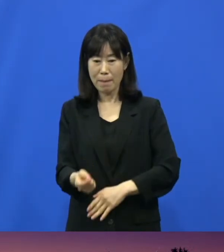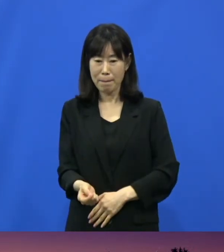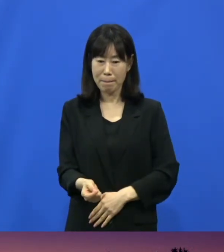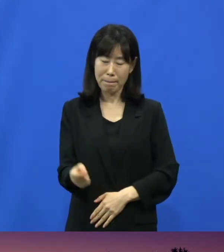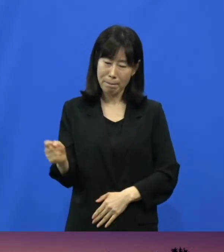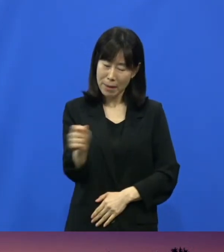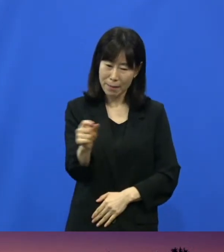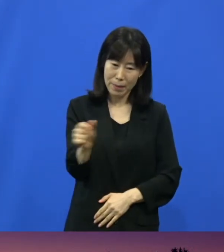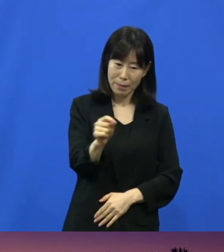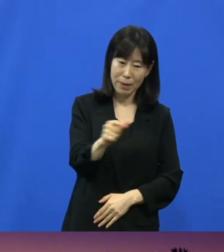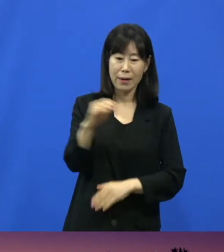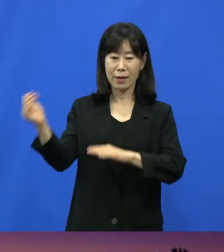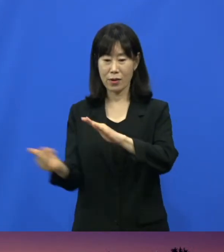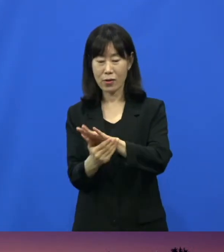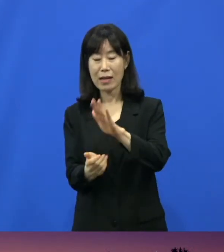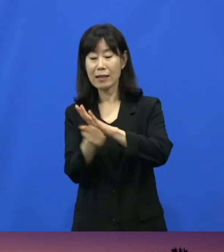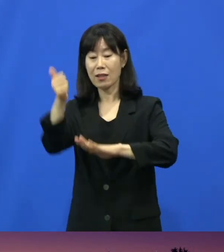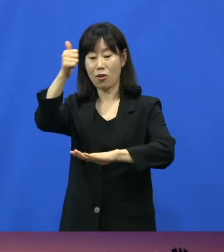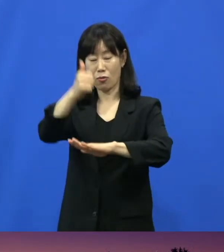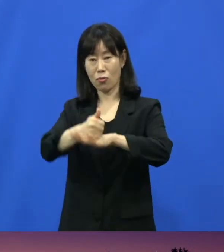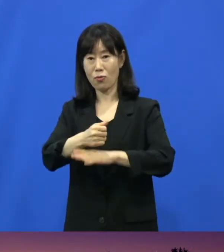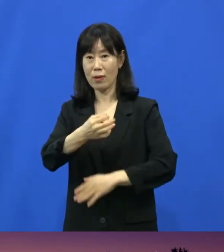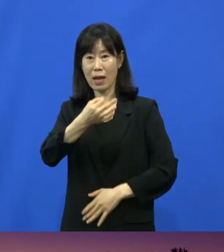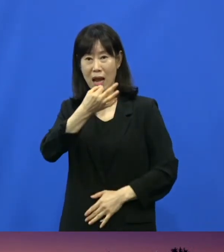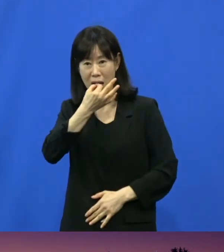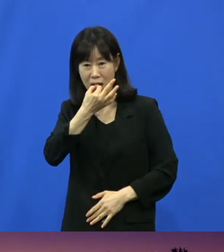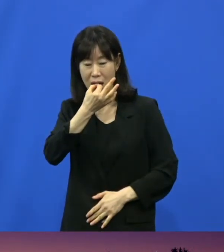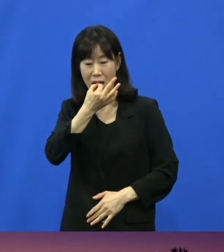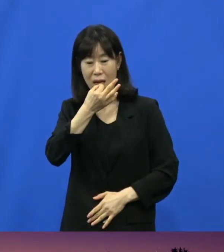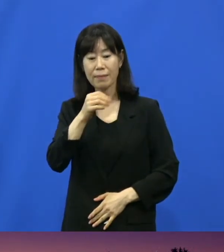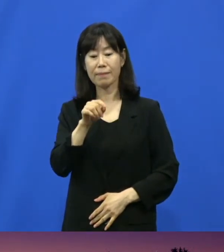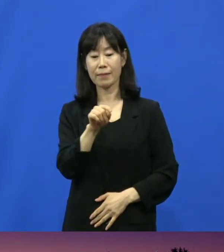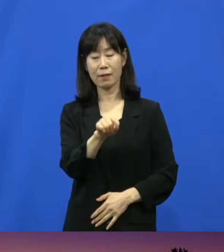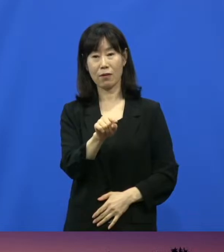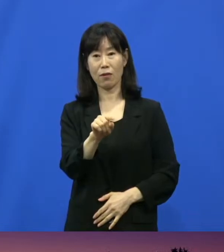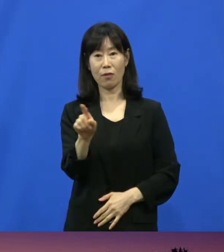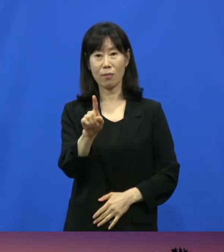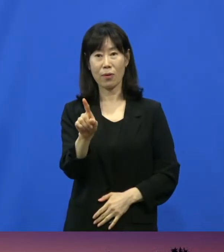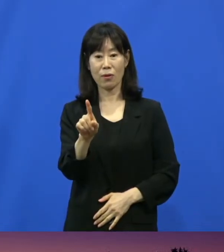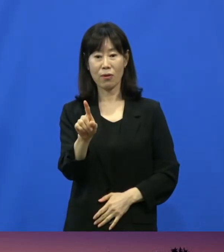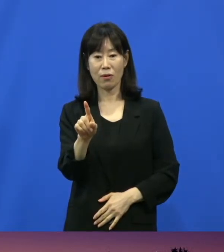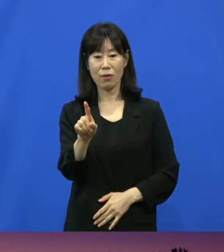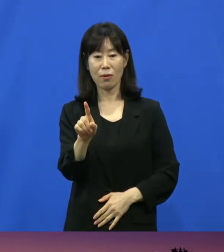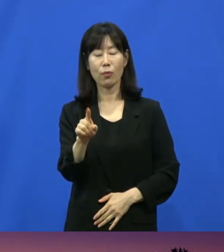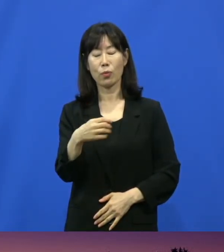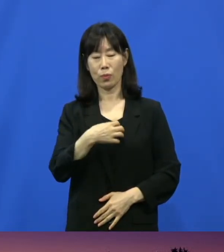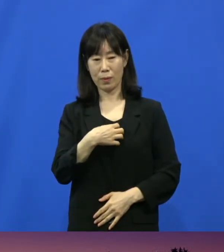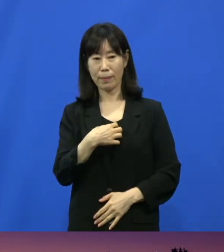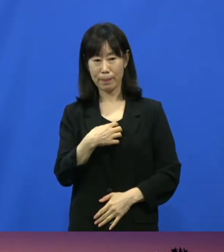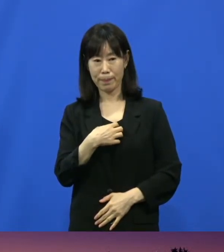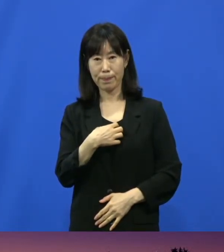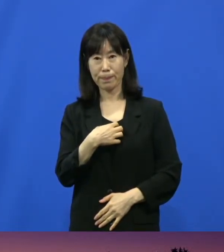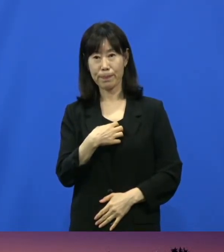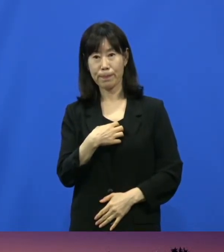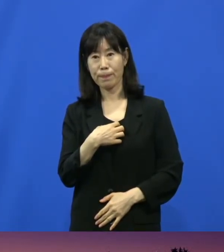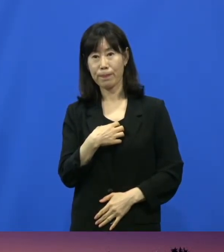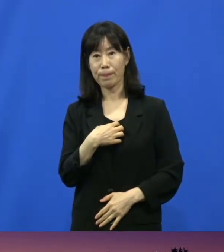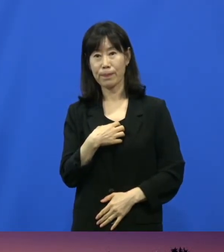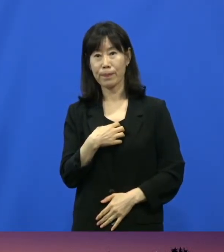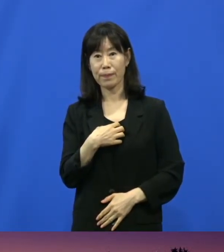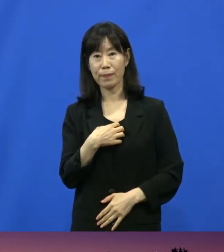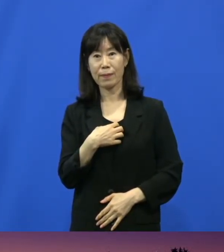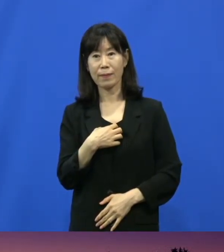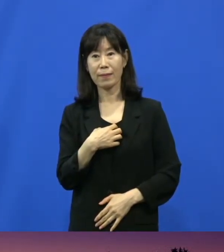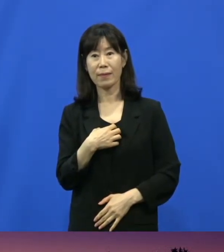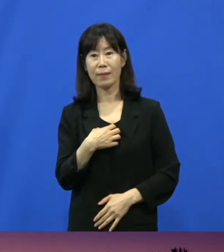하는, 성공하려고 하는 인간의 야망, 그게 막 몰아가는 거예요. 그러니까 어떻게 해요?